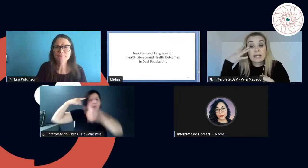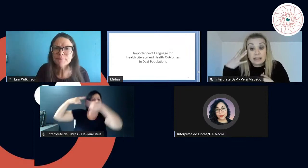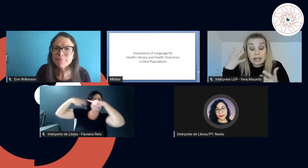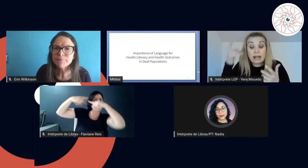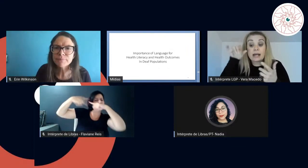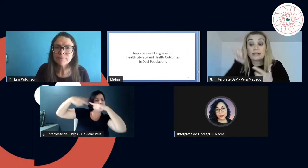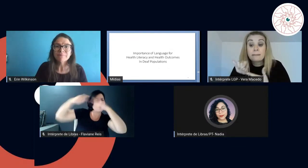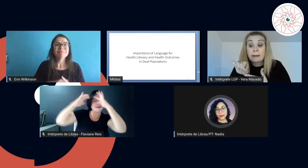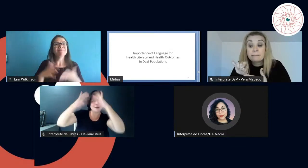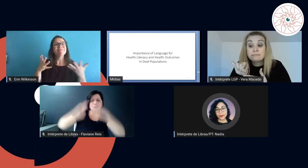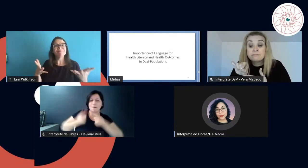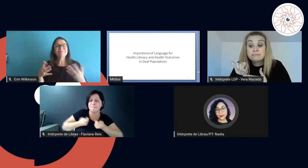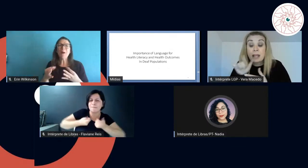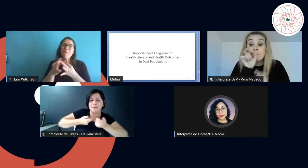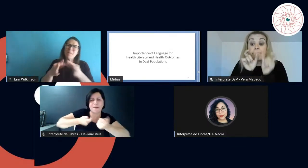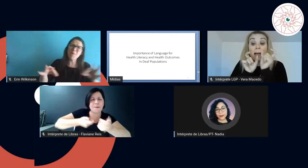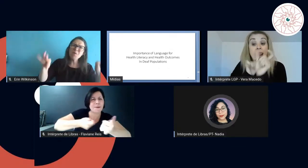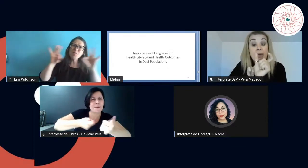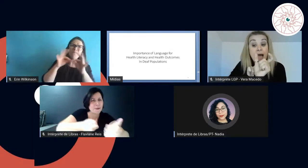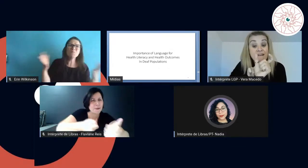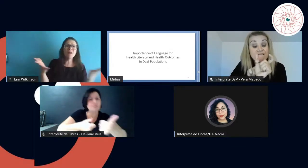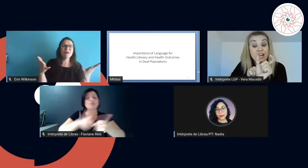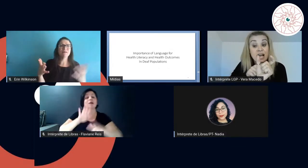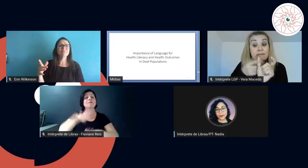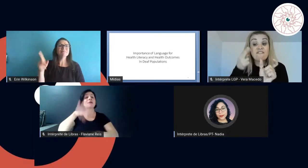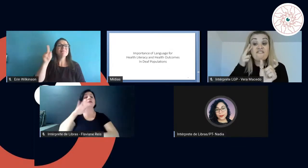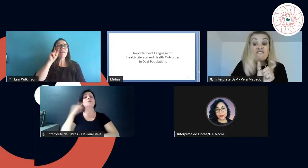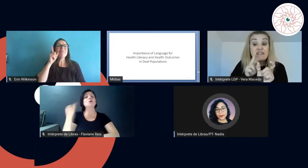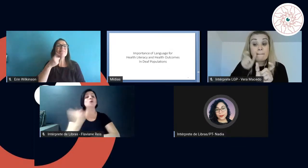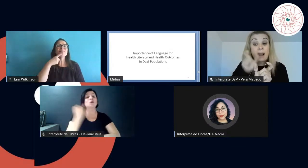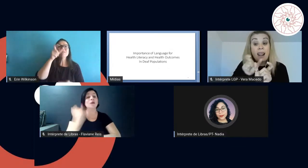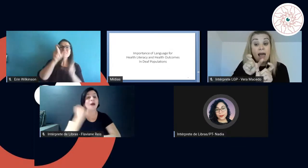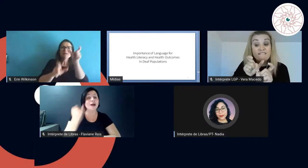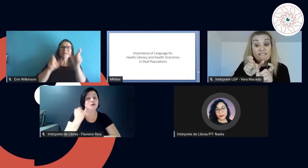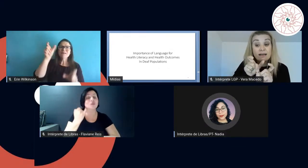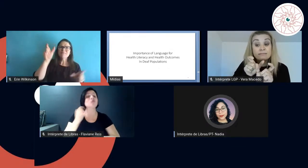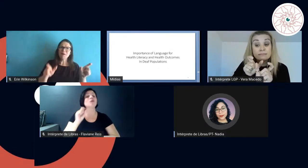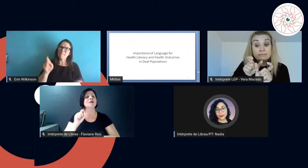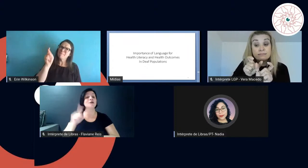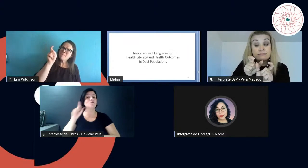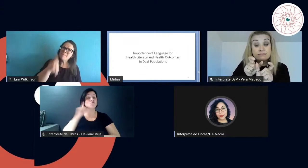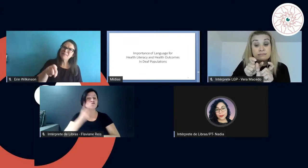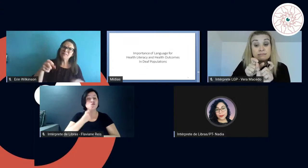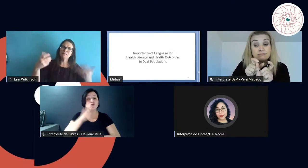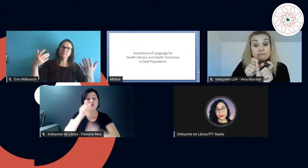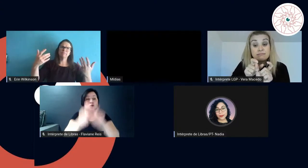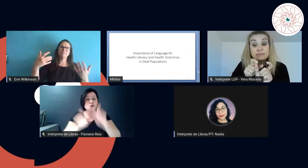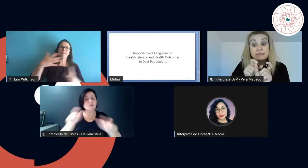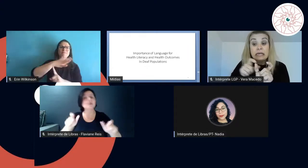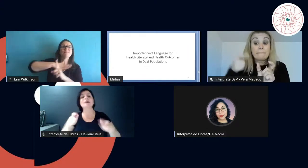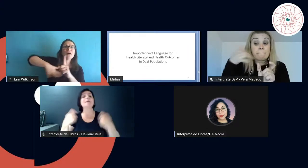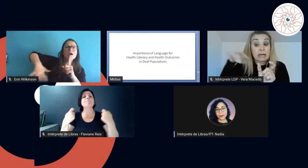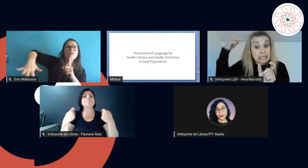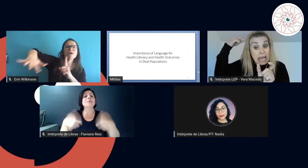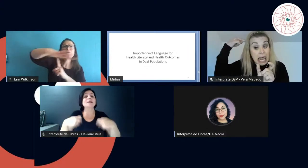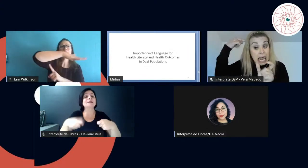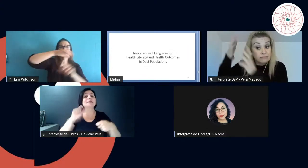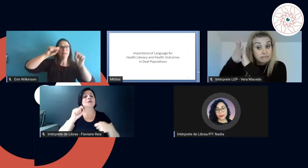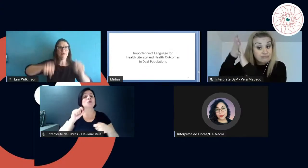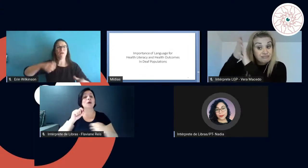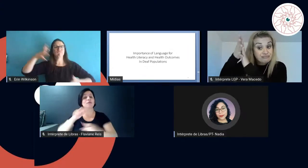a a palavra por meio das do sinal do recurso imagético e